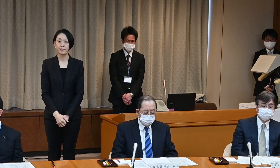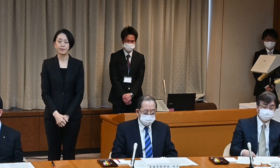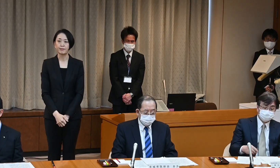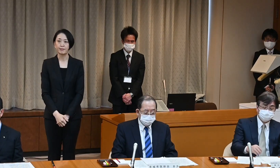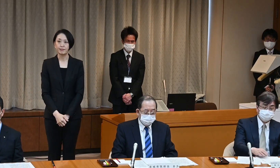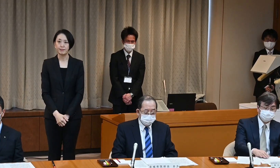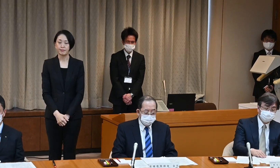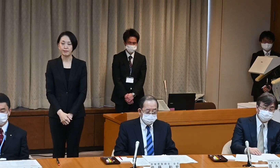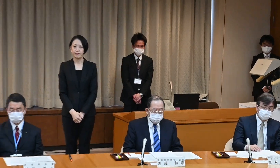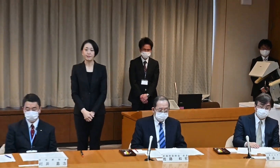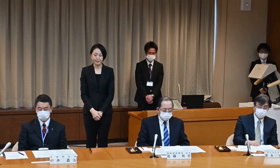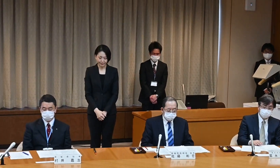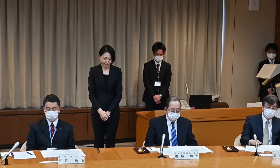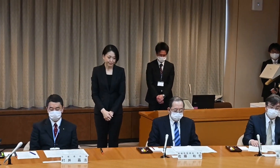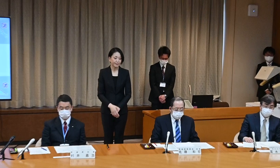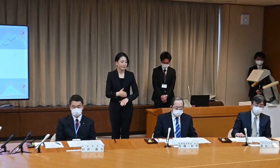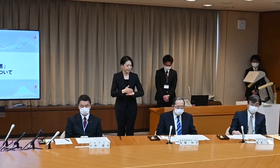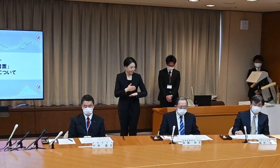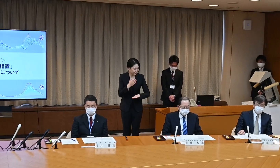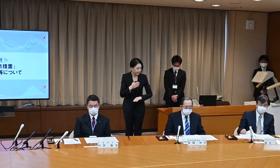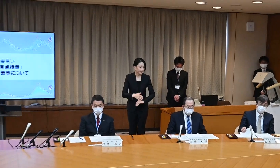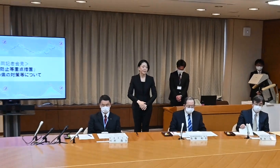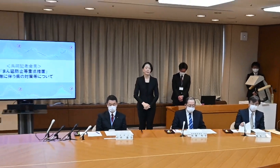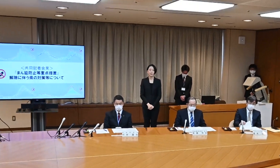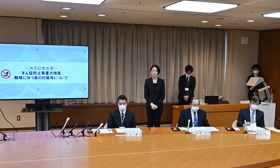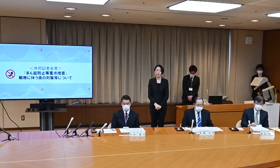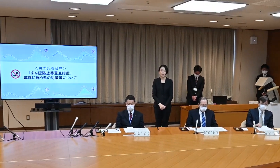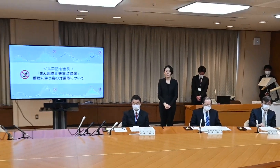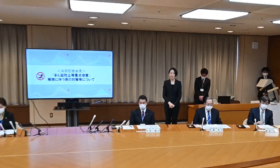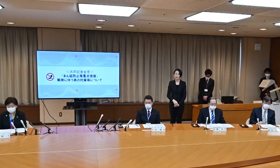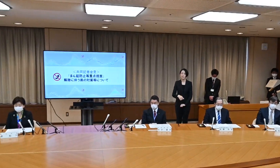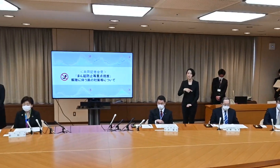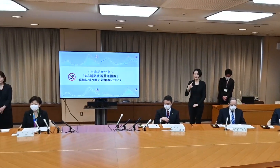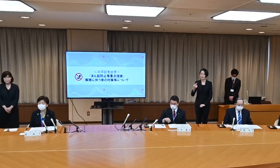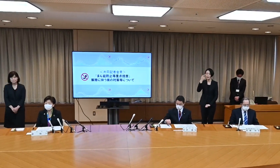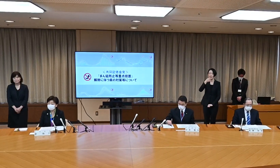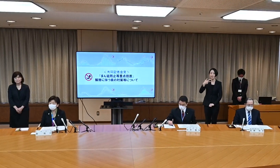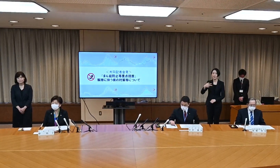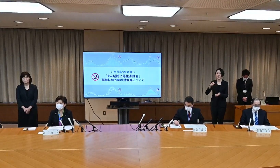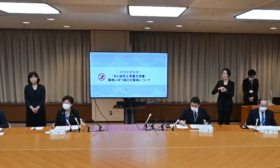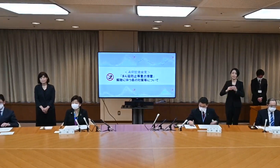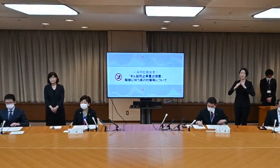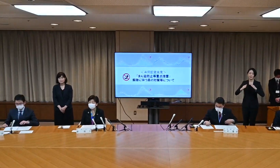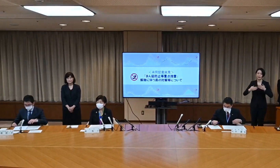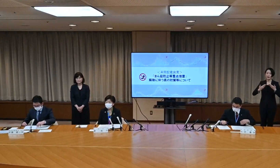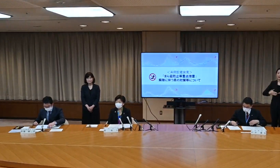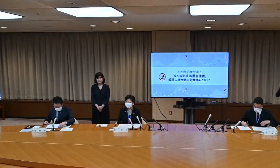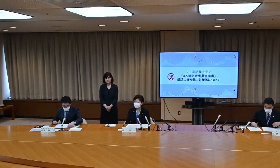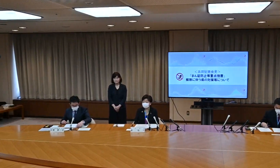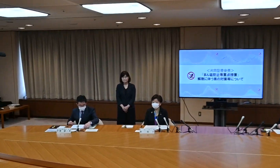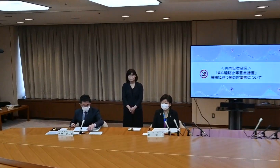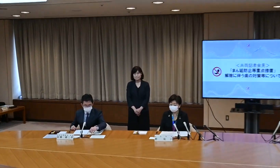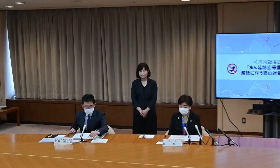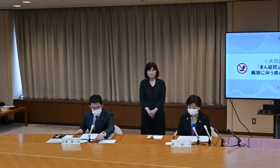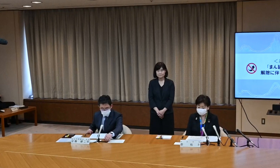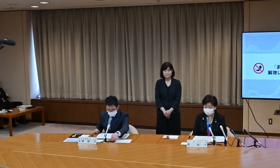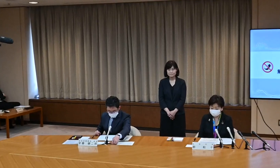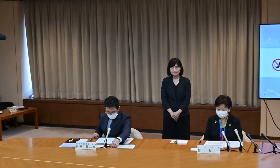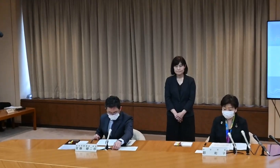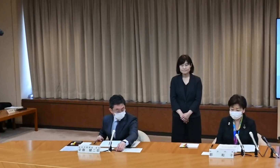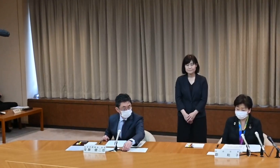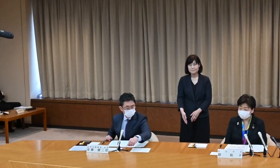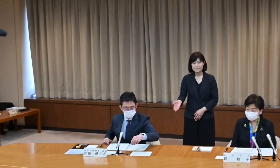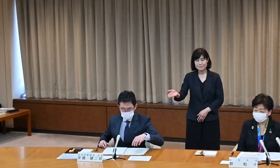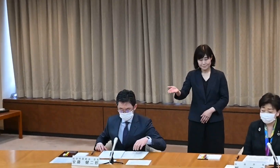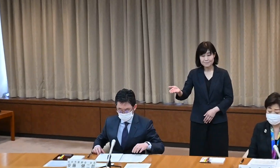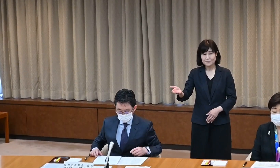はい、ありがとうございました。最後に仙台市医師会安藤会長、よろしくお願いします。 はい、